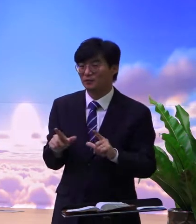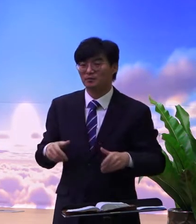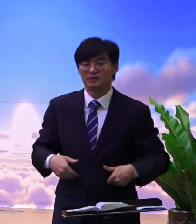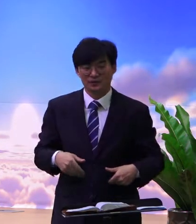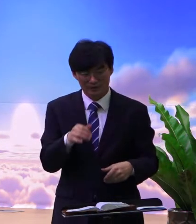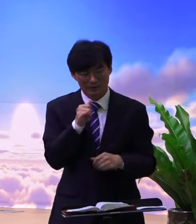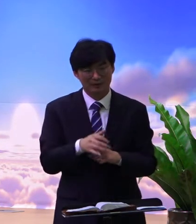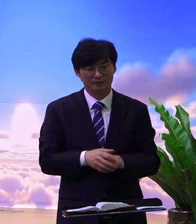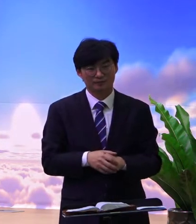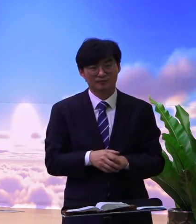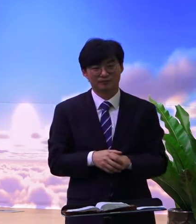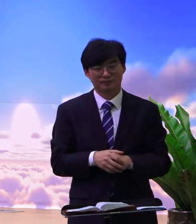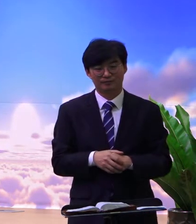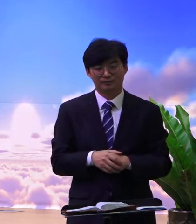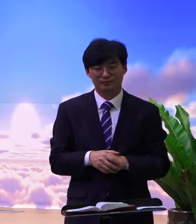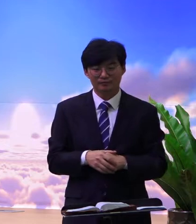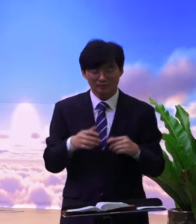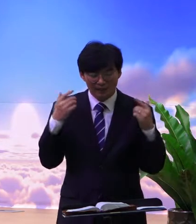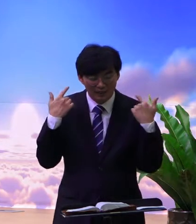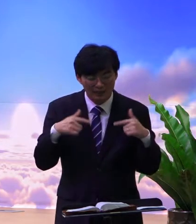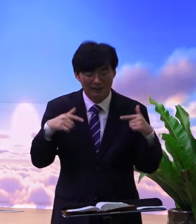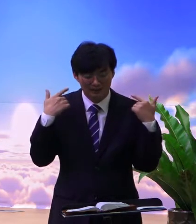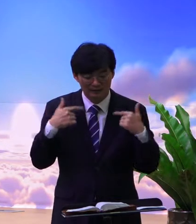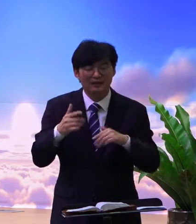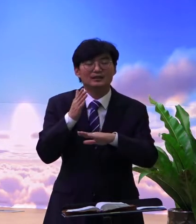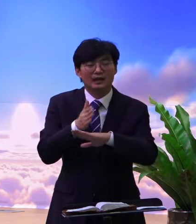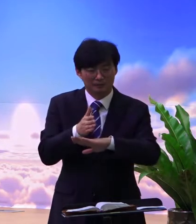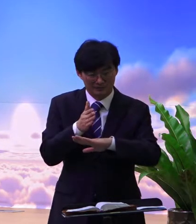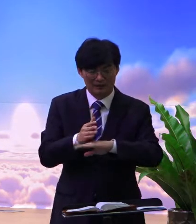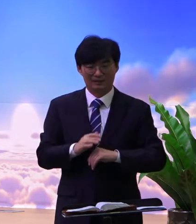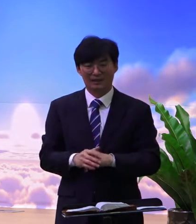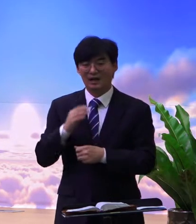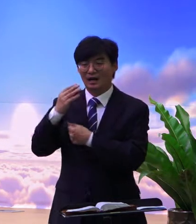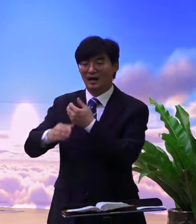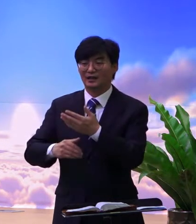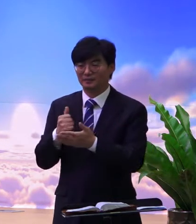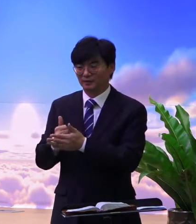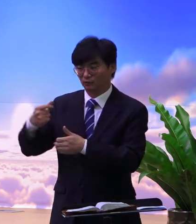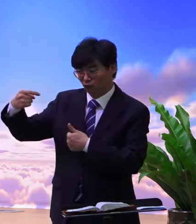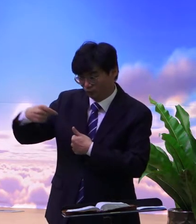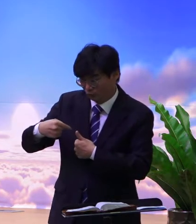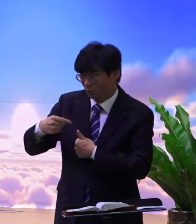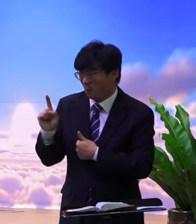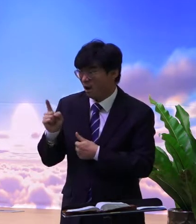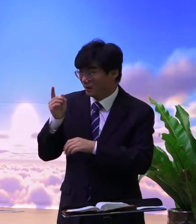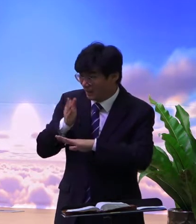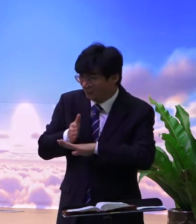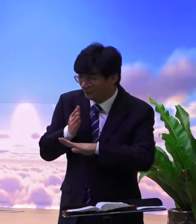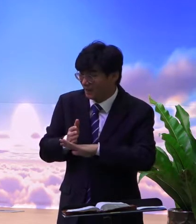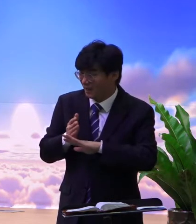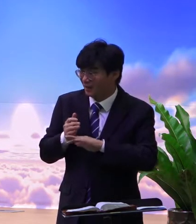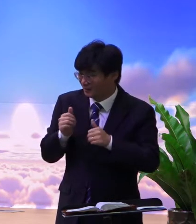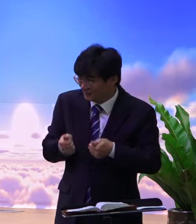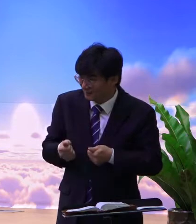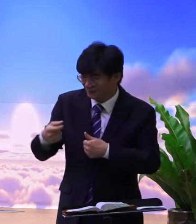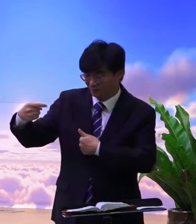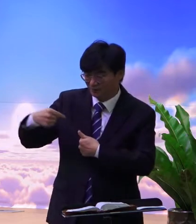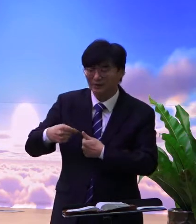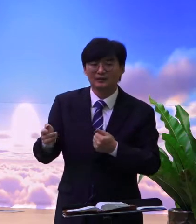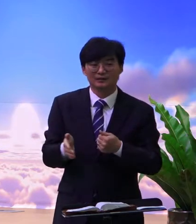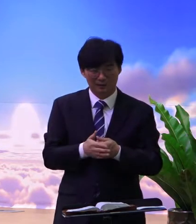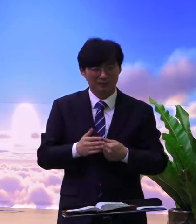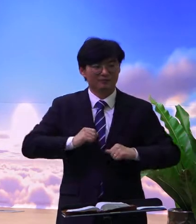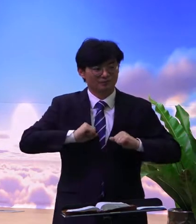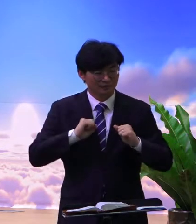안에서 오늘부터 시작되기를 간절히 소망합니다. 그 걸음 위에 하나님께서 놀라운 은혜로 함께